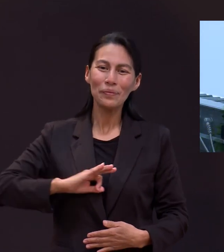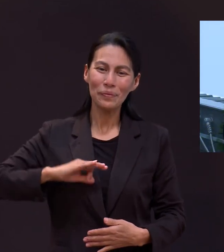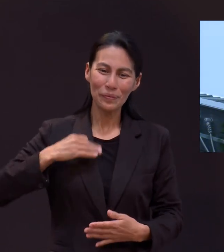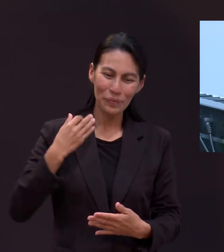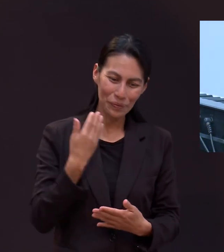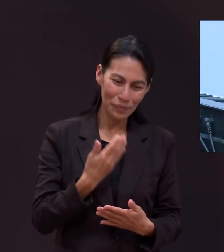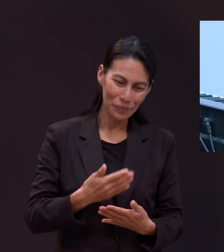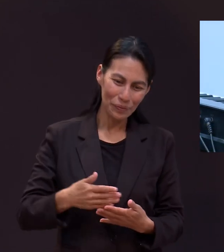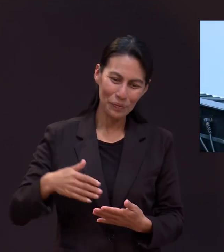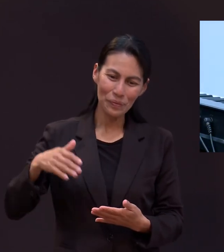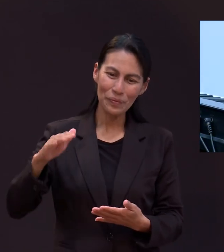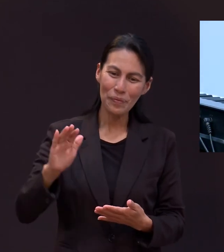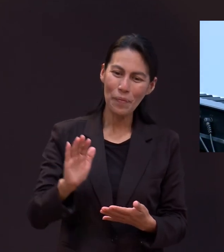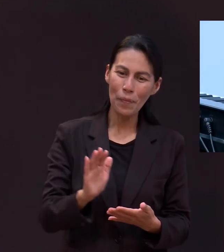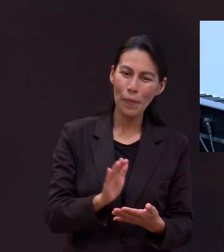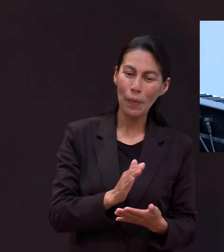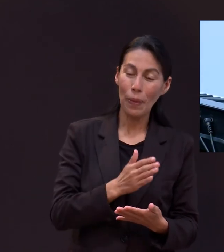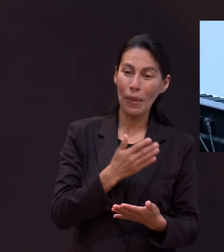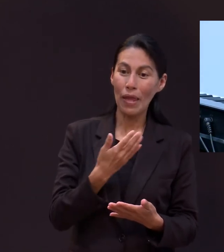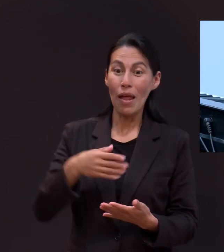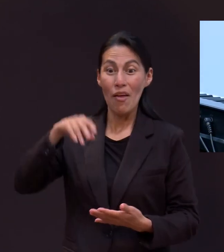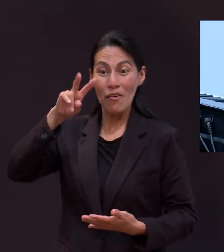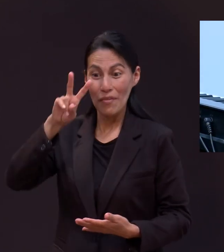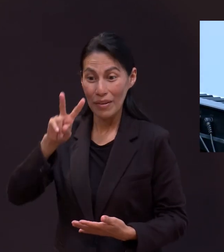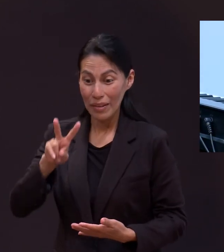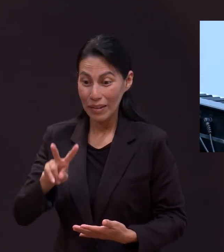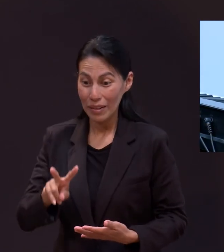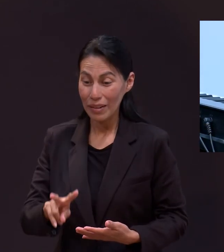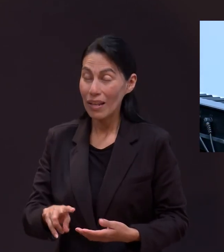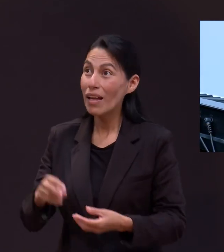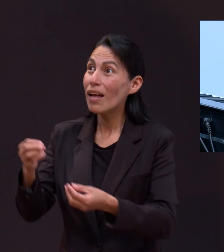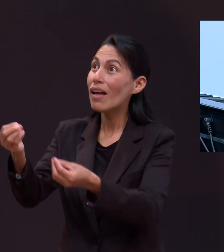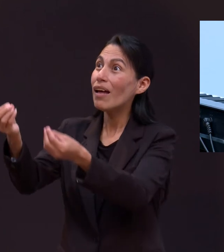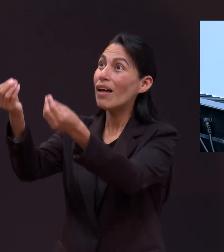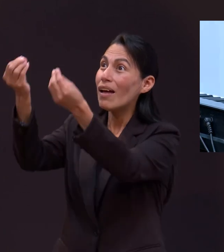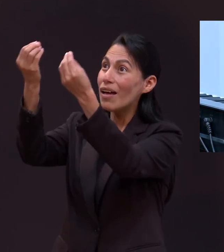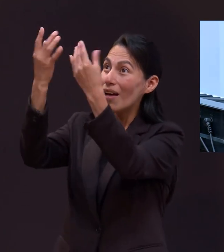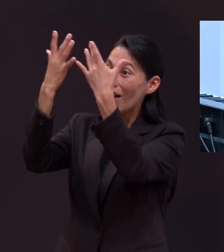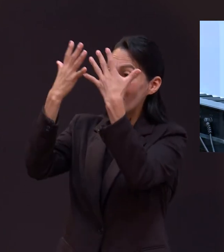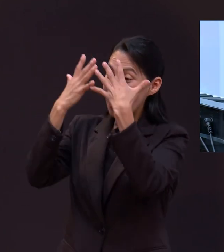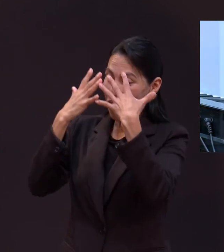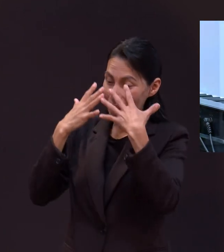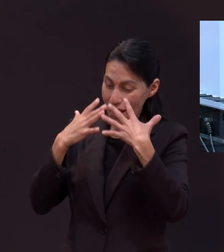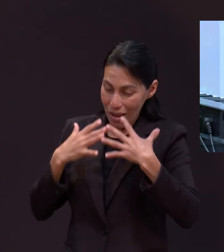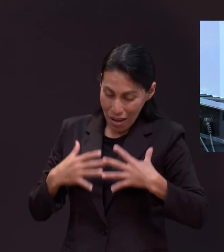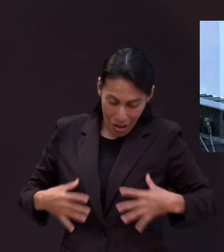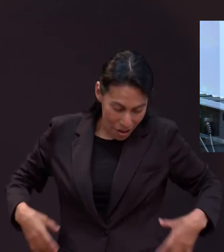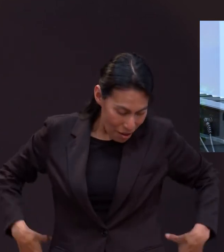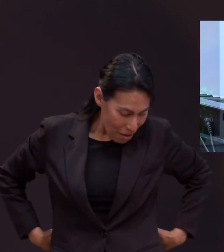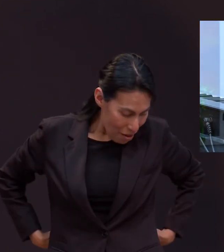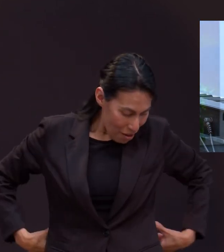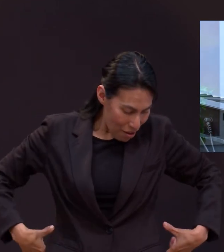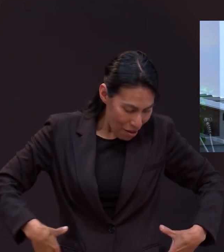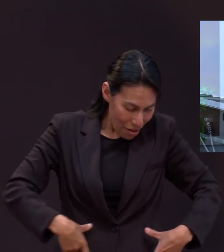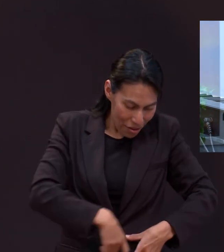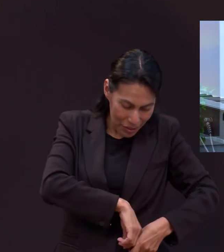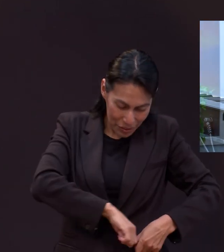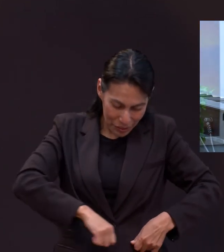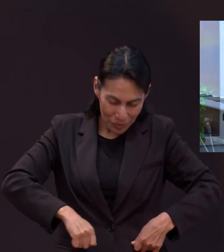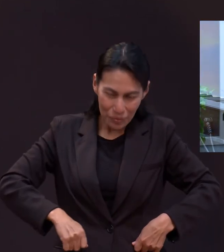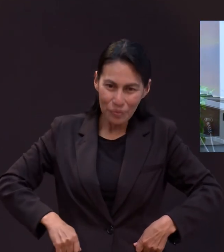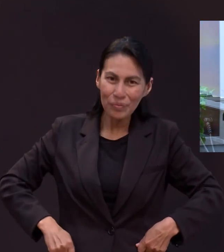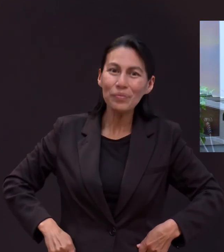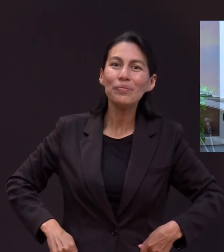su guerrera me ciño con el cinturón de la verdad